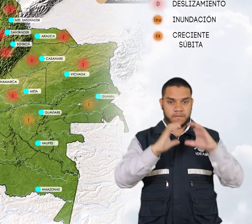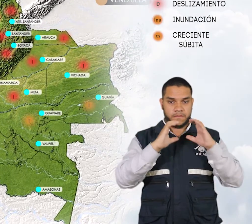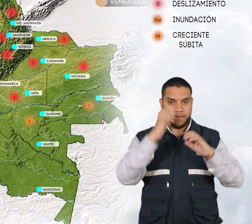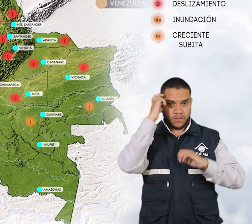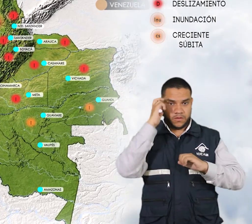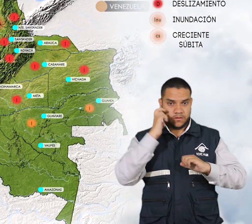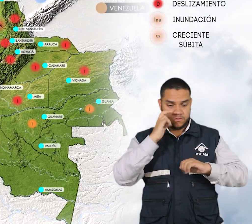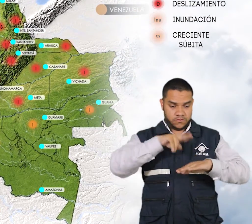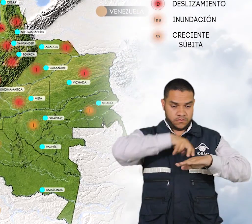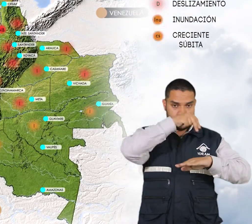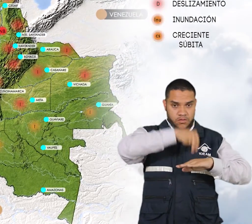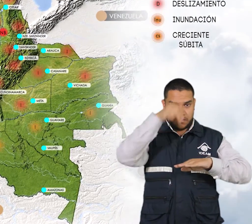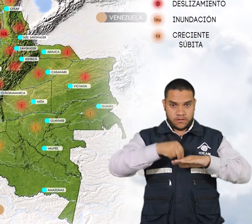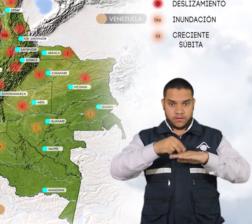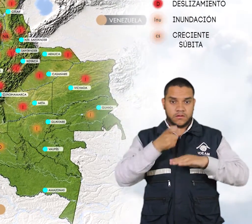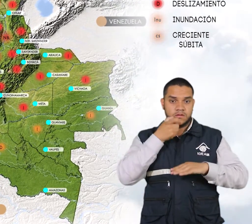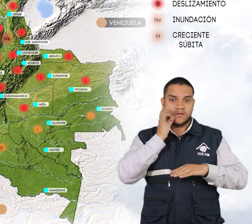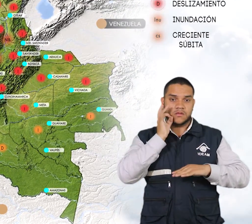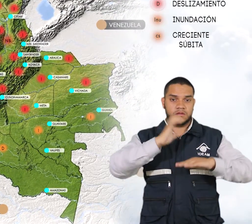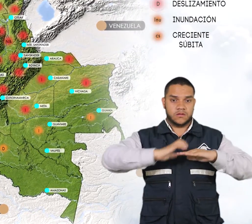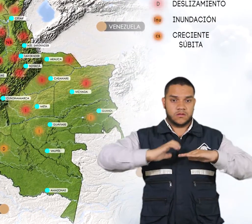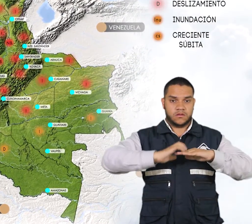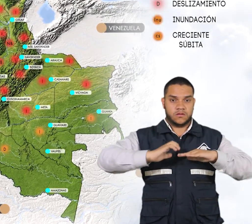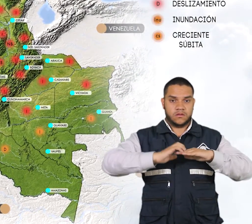Chocó, Nariño, Caldas y Tolima.